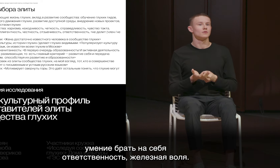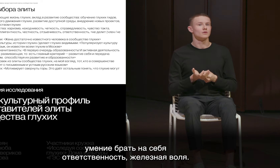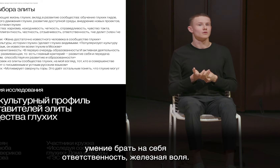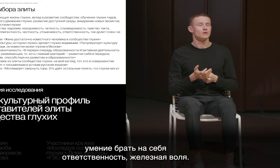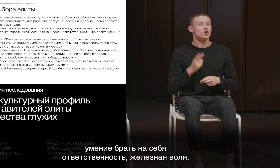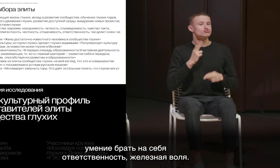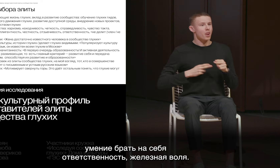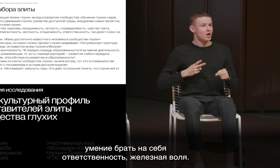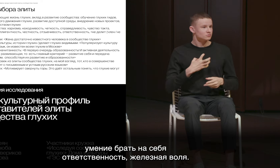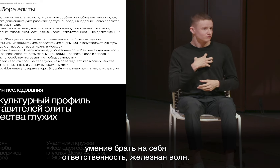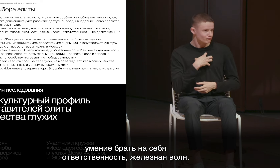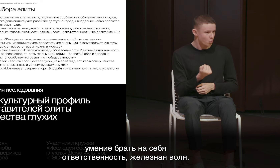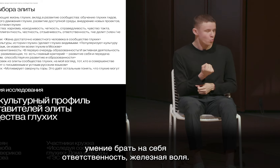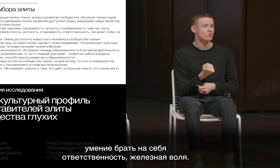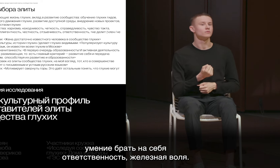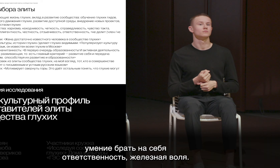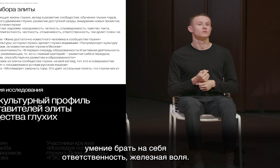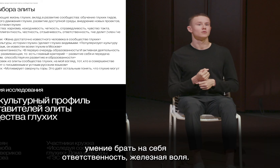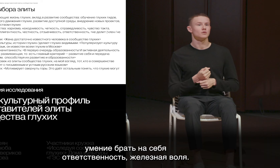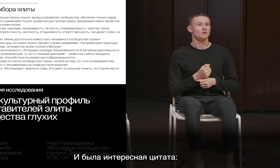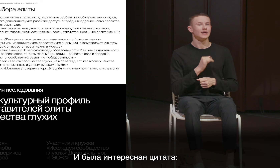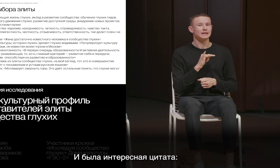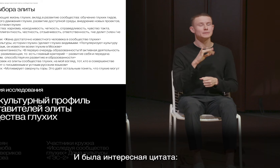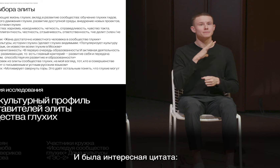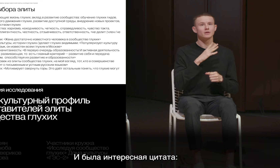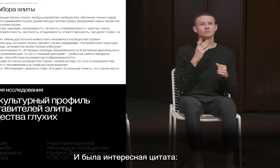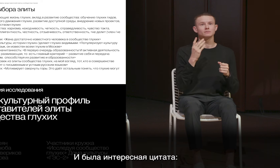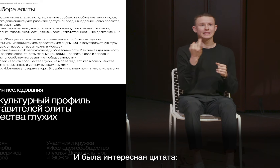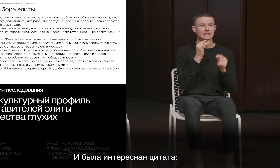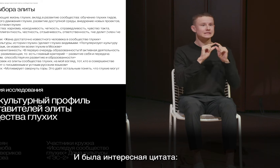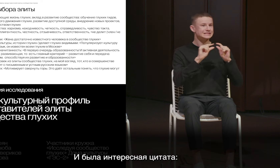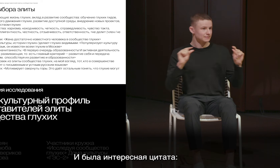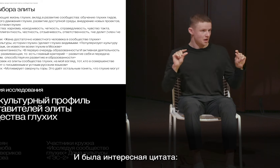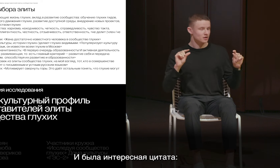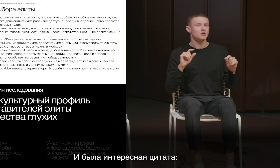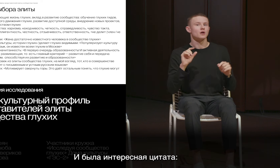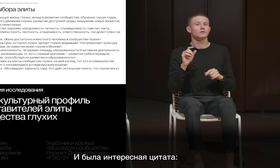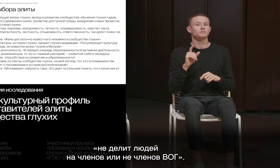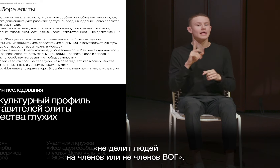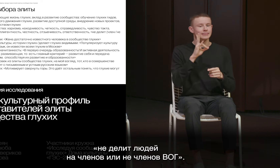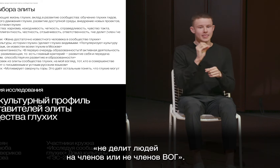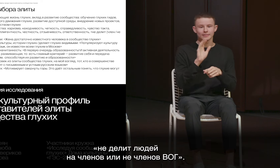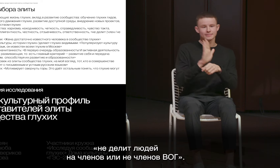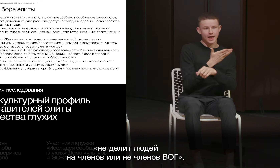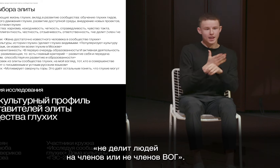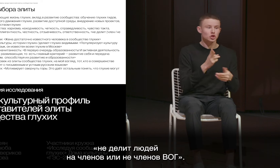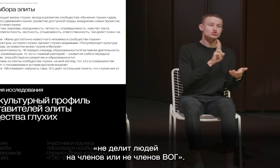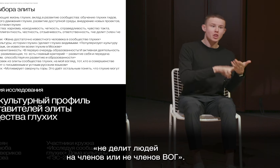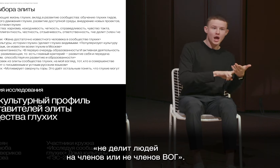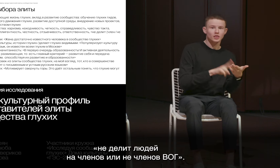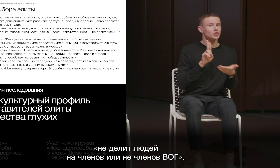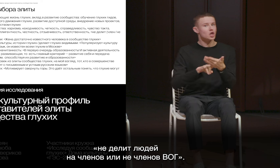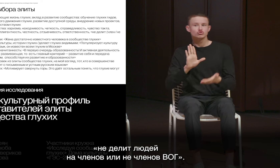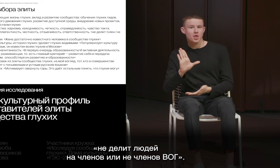брать на себя ответственность, человека с железной волей. И при этом были интересные цитаты. При